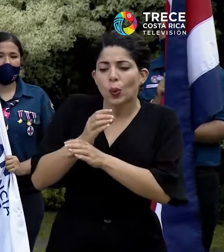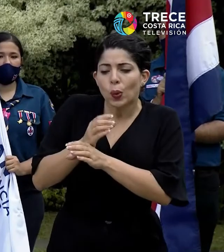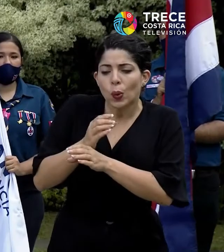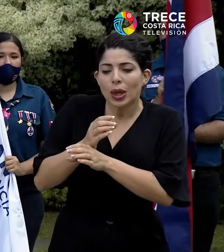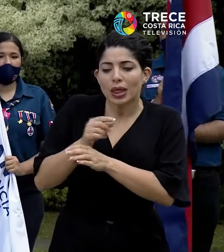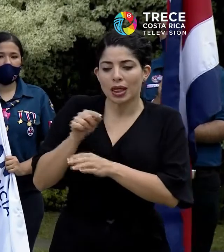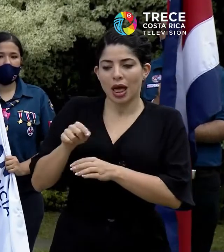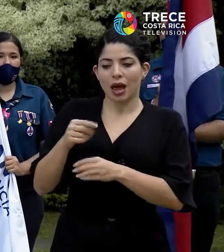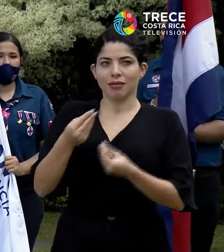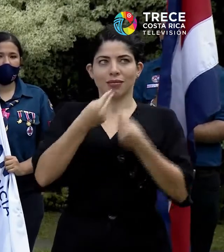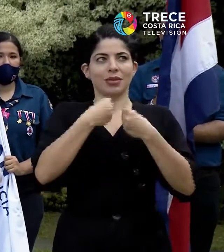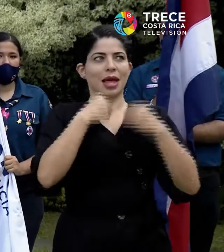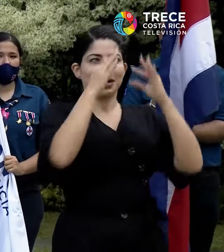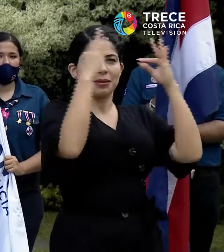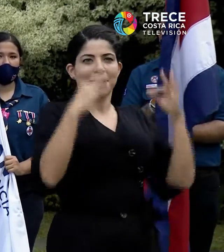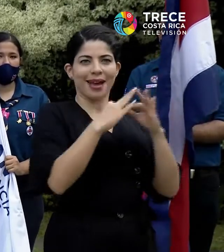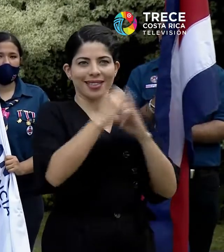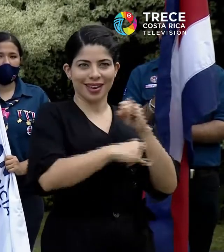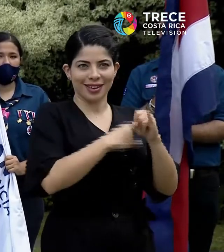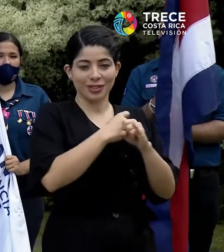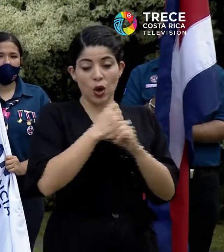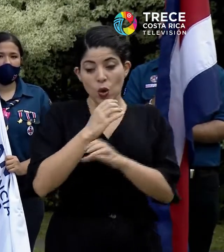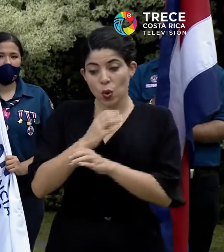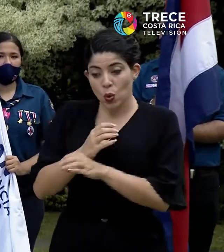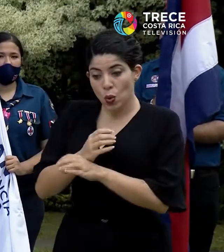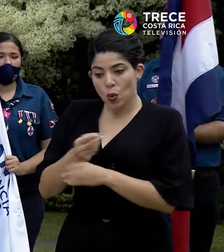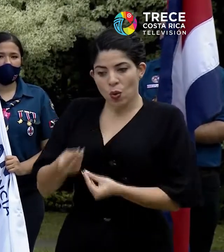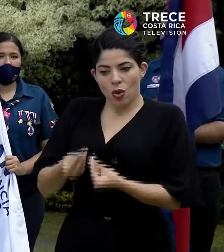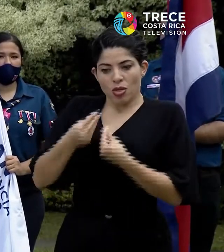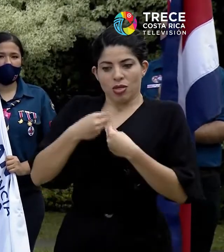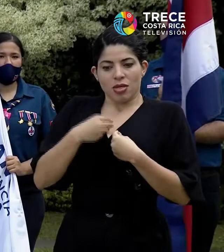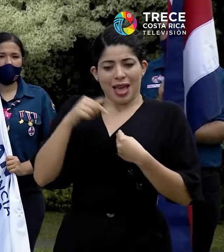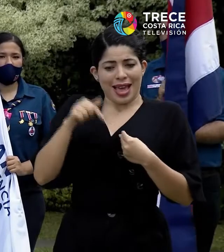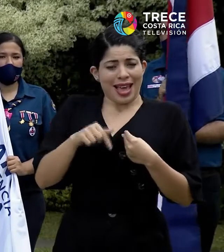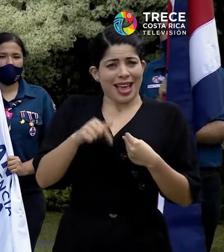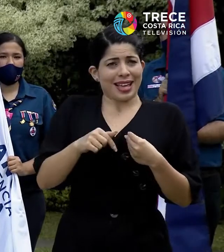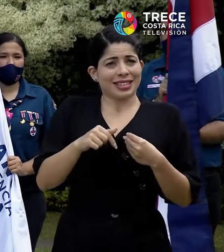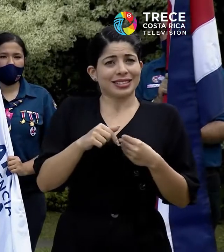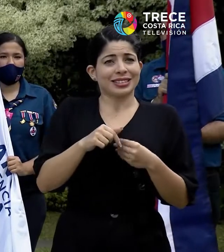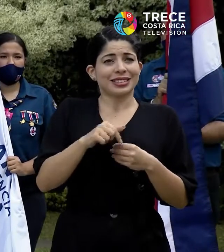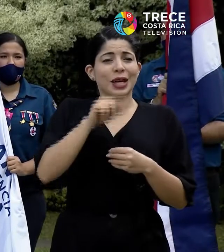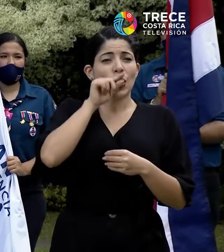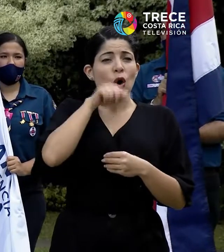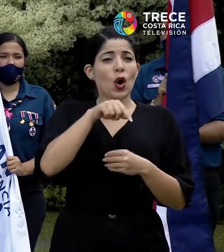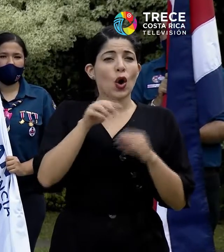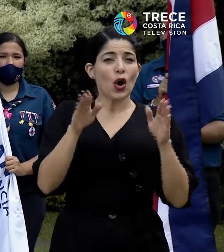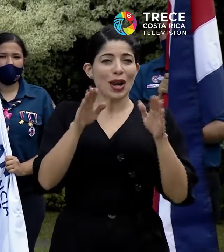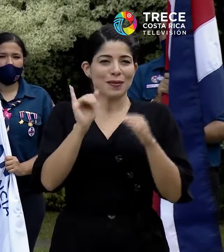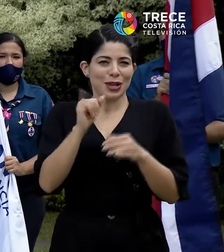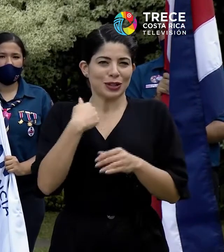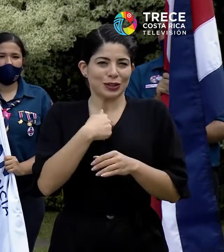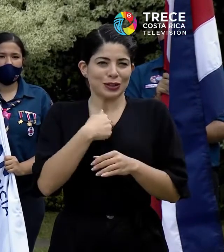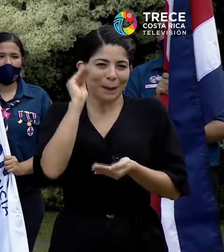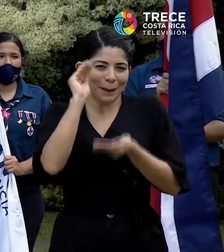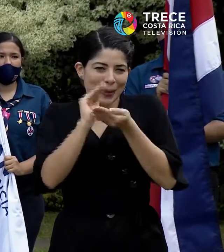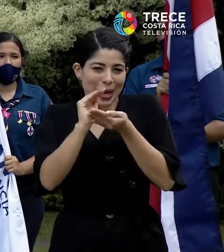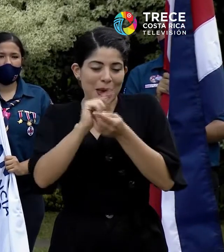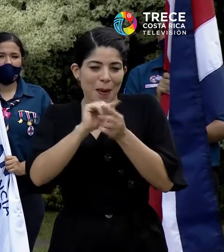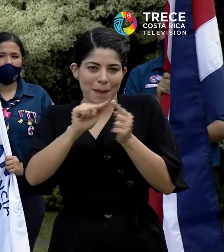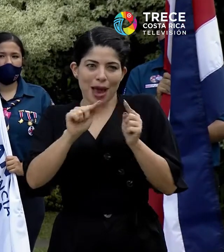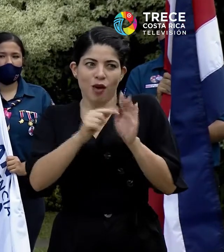a nivel internacional. Es el cuido el que ha convertido este potente colibrí que somos en tamaño, en el